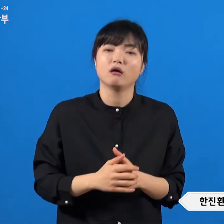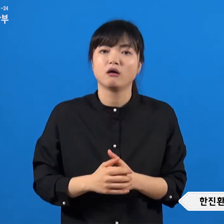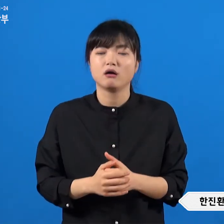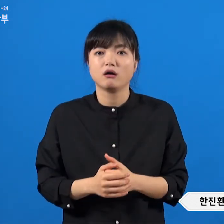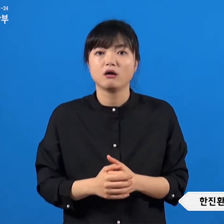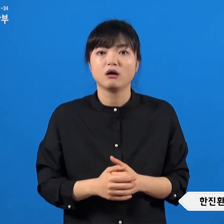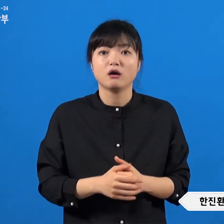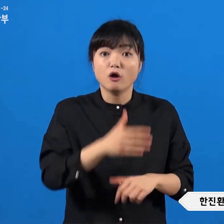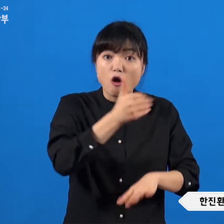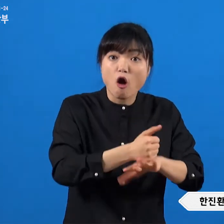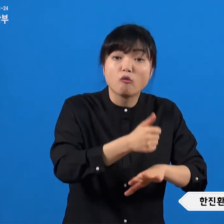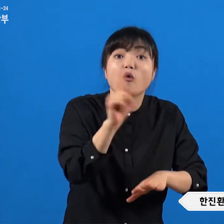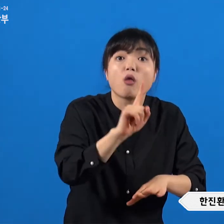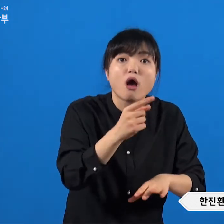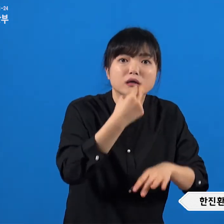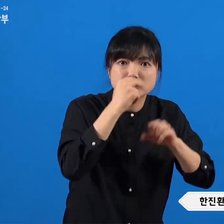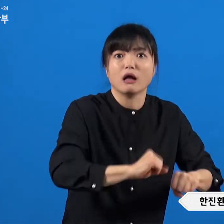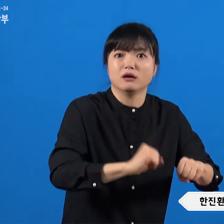그래서 살았습니다.